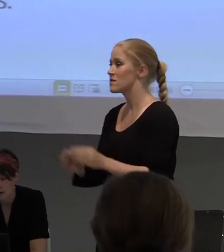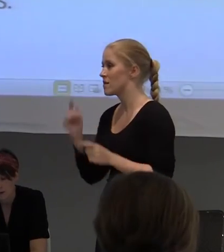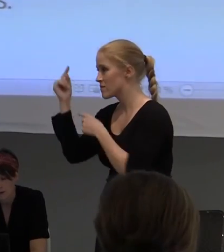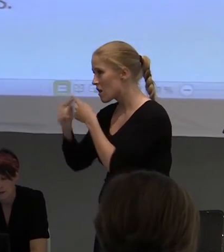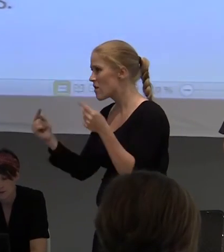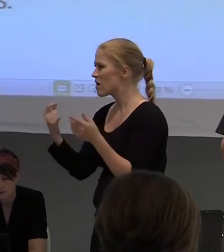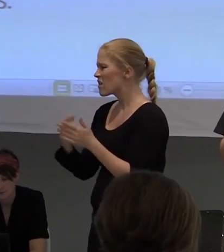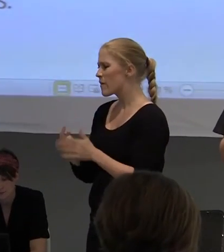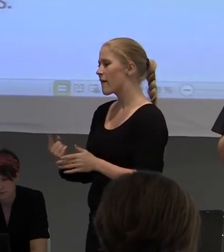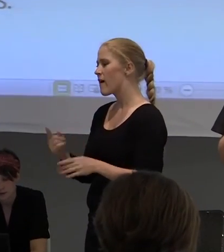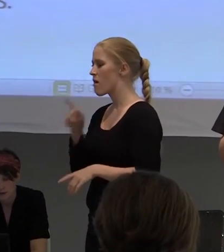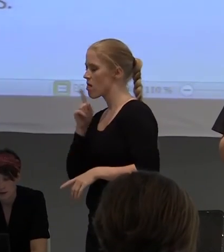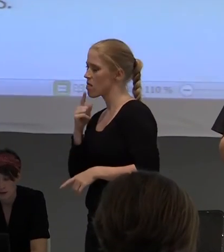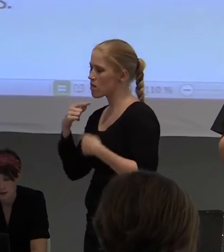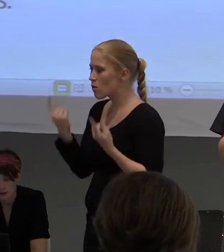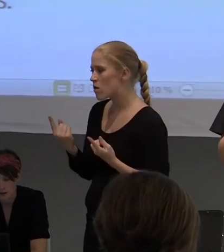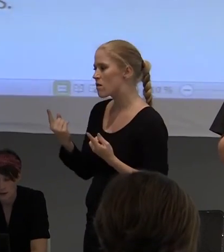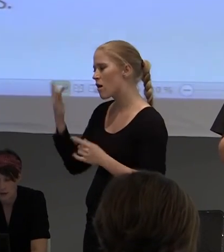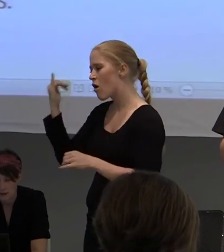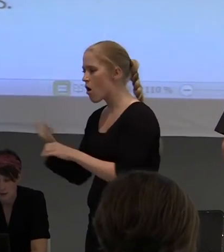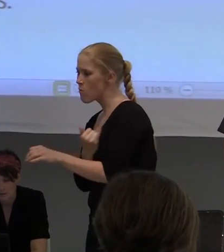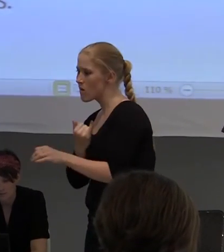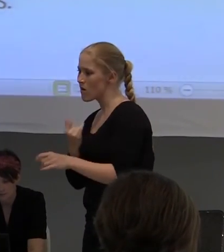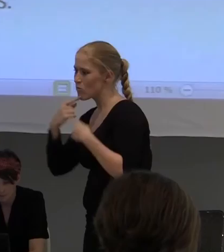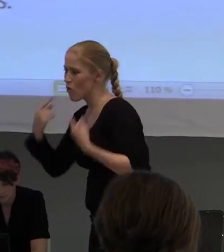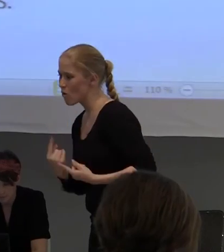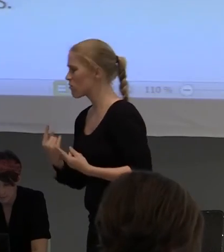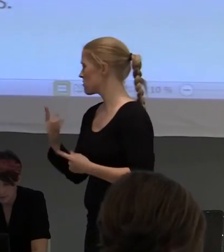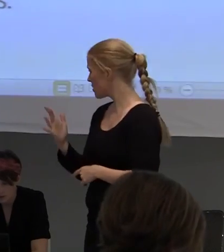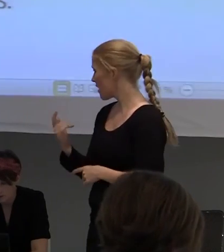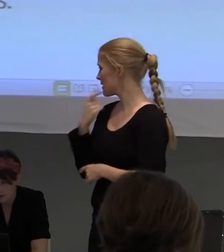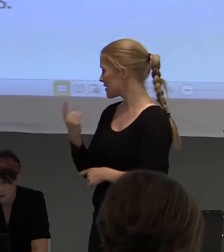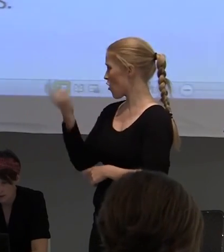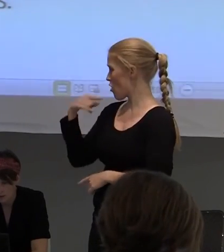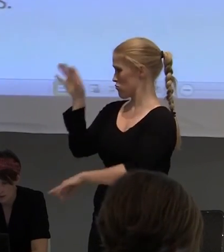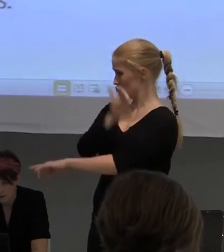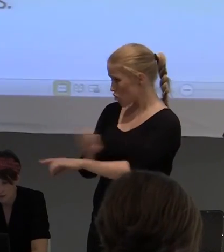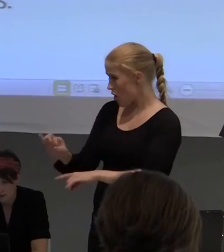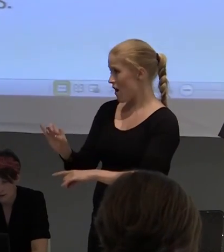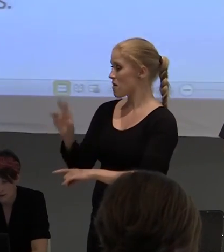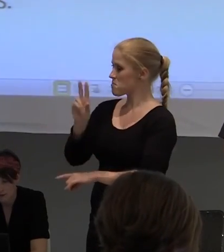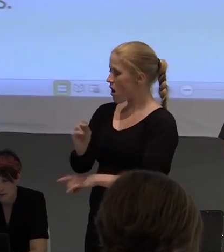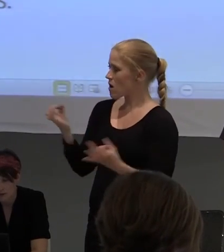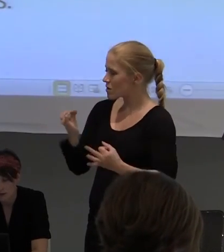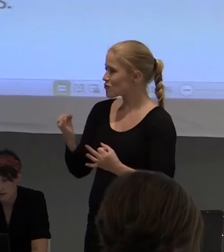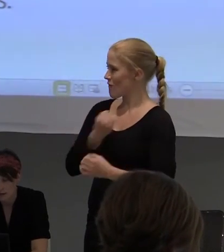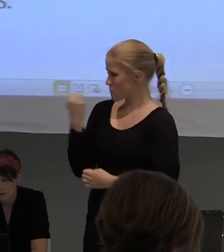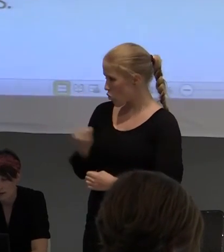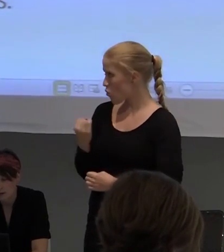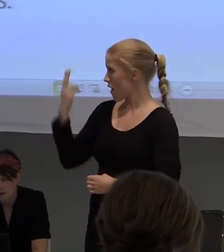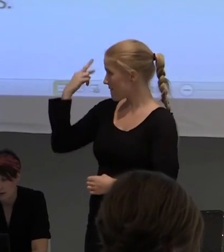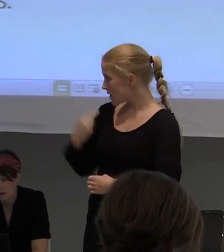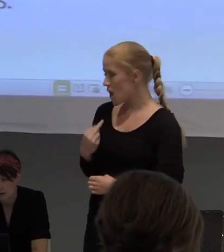peníze, vzdělávání je. Většinou je to z nějakých projektů, grantů, z něčeho, co je 1, 2, 3 roky, ale chybí tomu